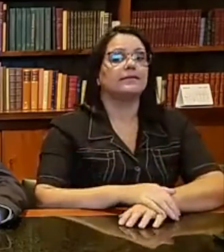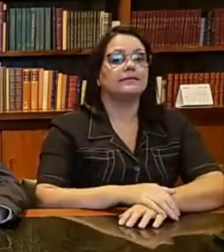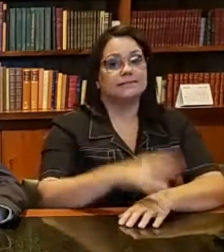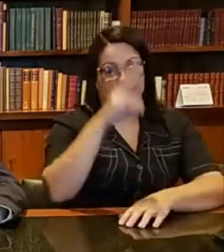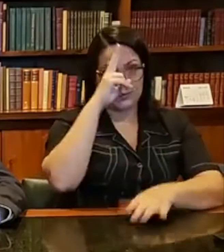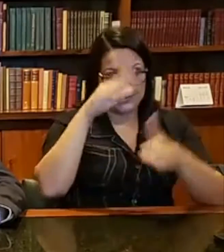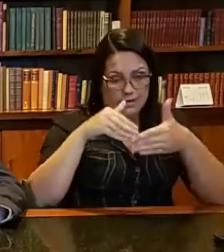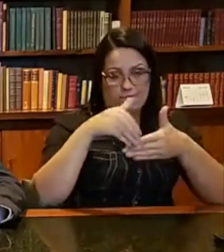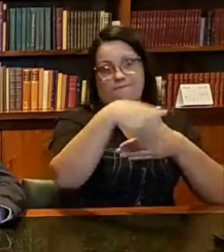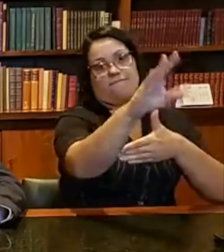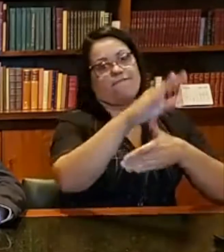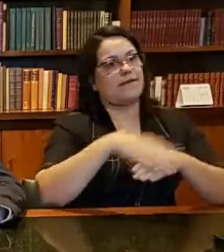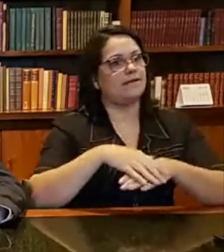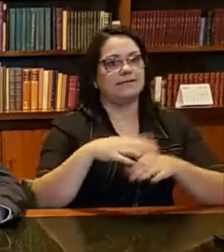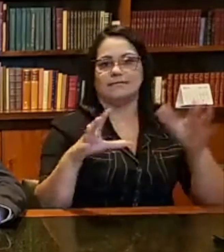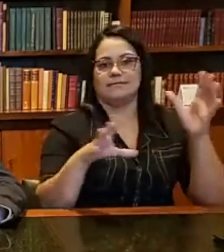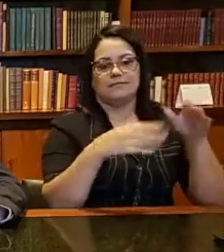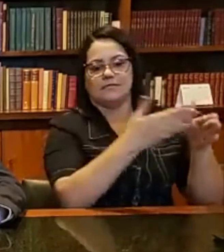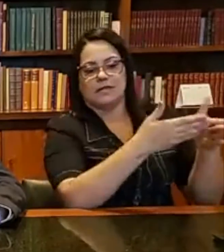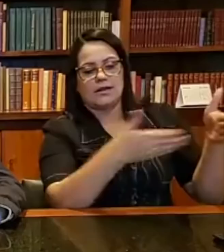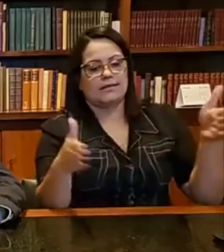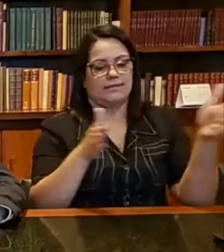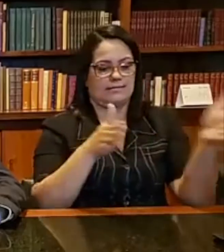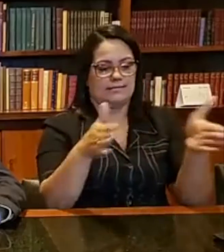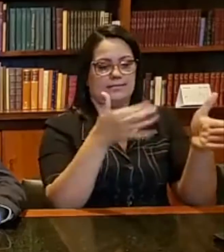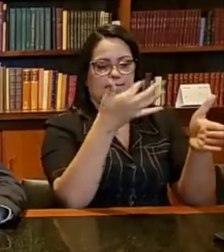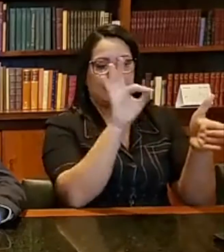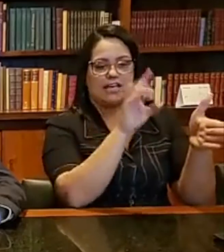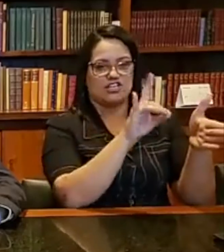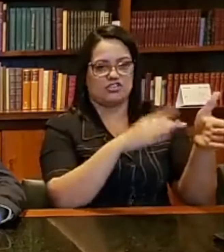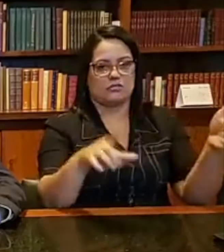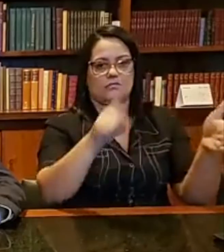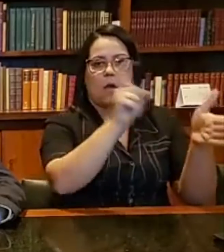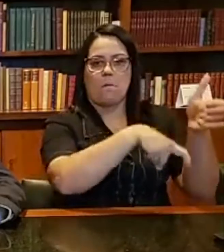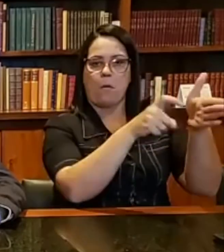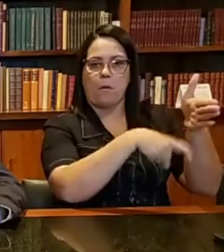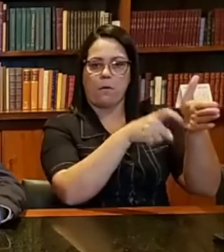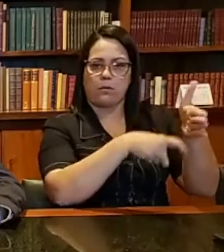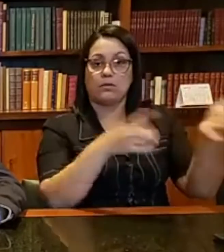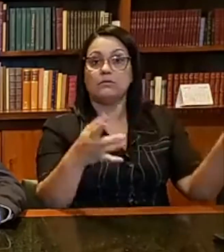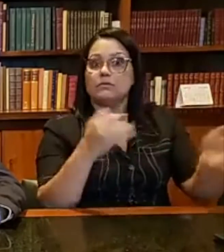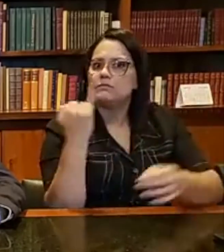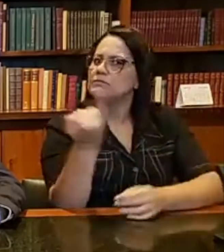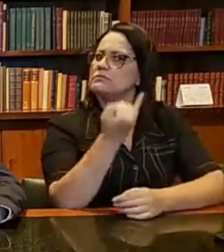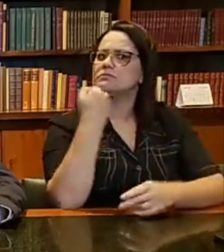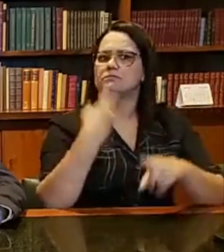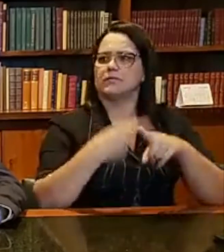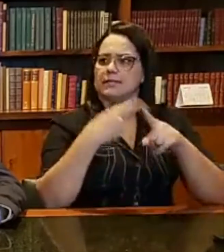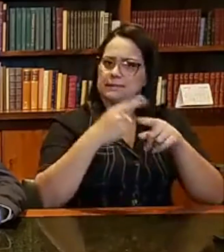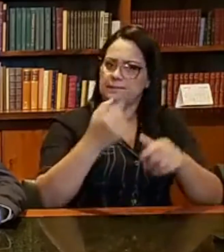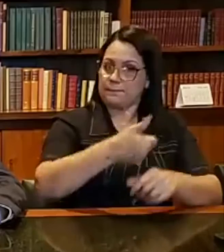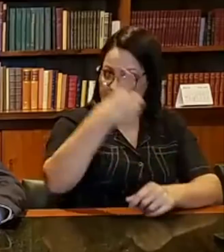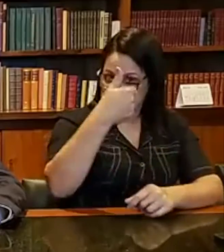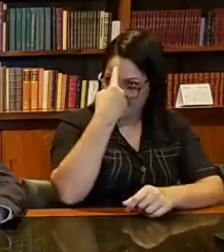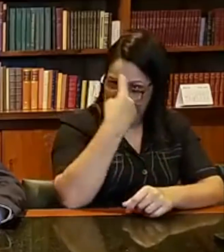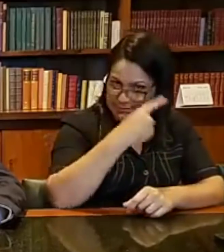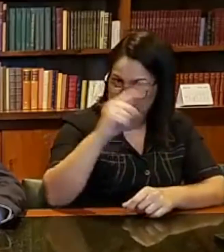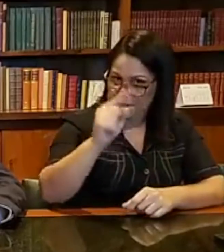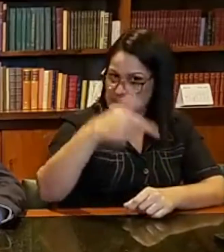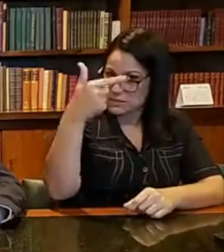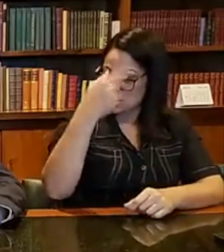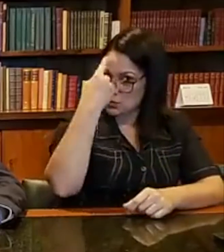vai durante 10 dias. Isso é muito importante, porque no começo, nas primeiras duas semanas, presidente,